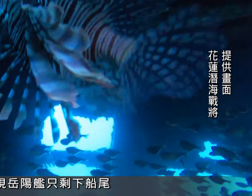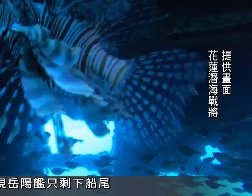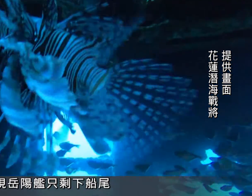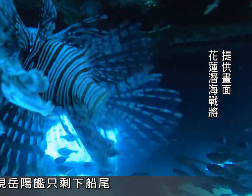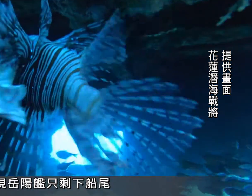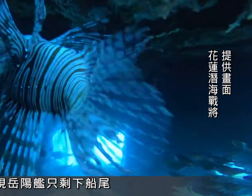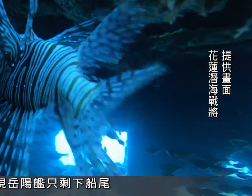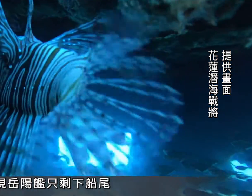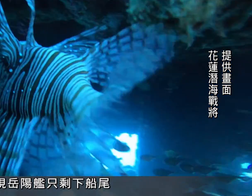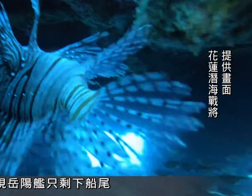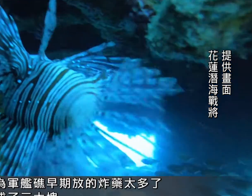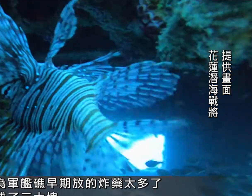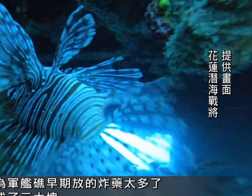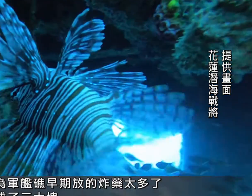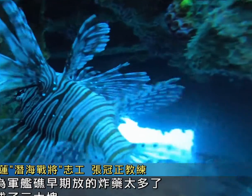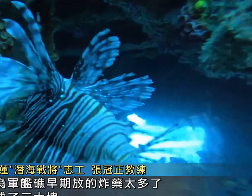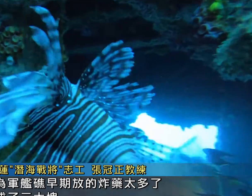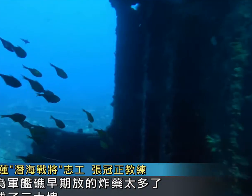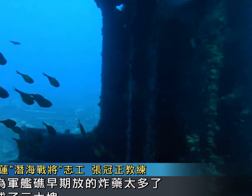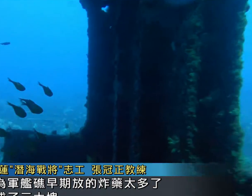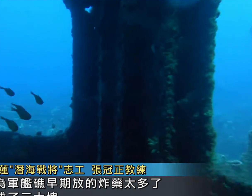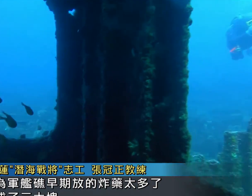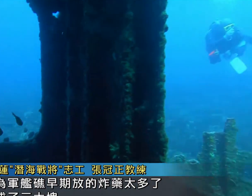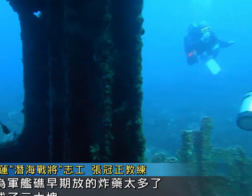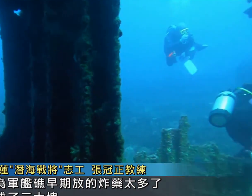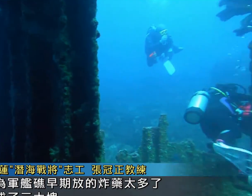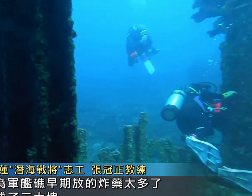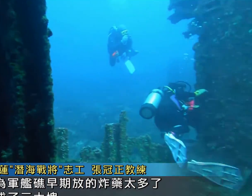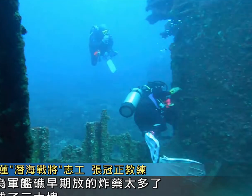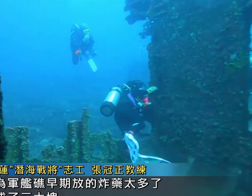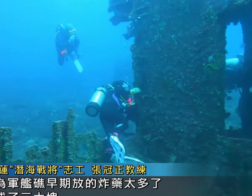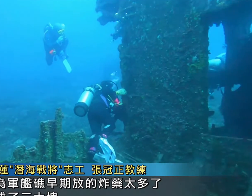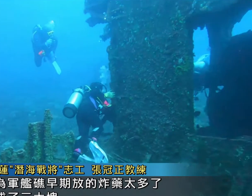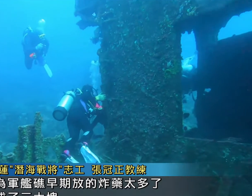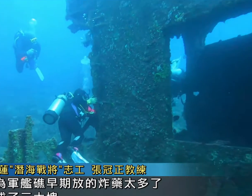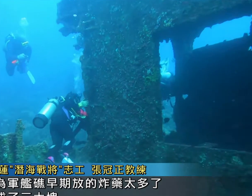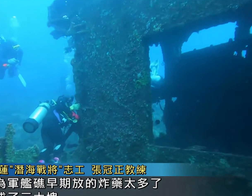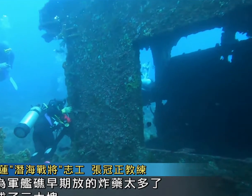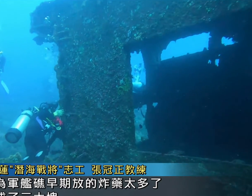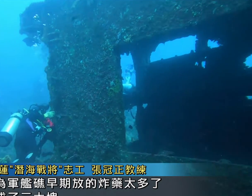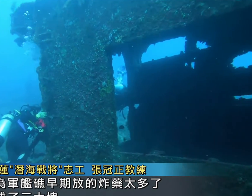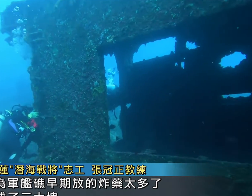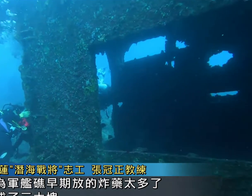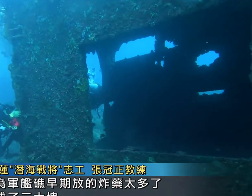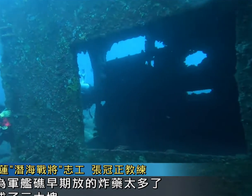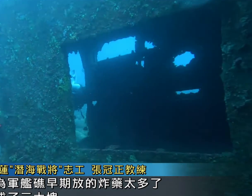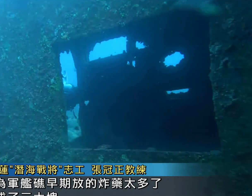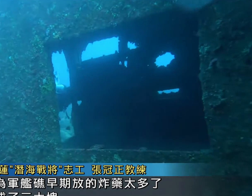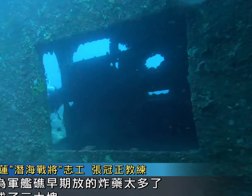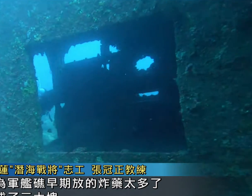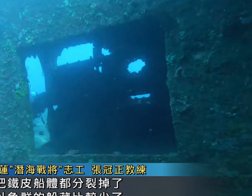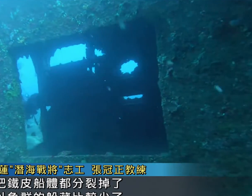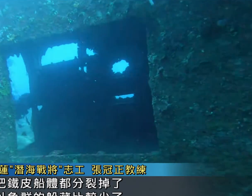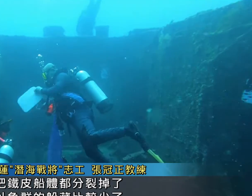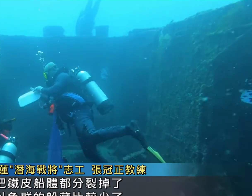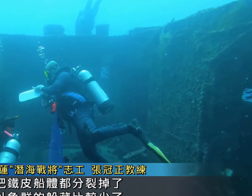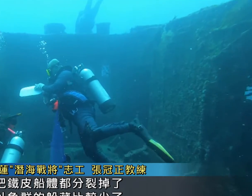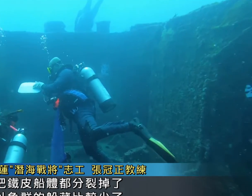只剩下船尾。 因为军舰礁早期放的炸药太多了，炸成了3大块，那也把铁皮都